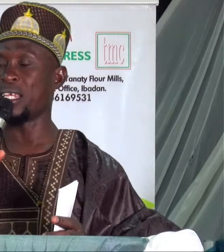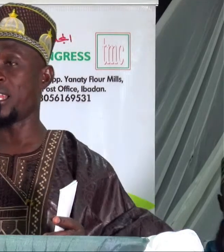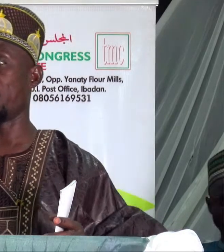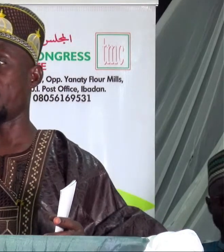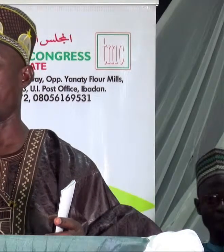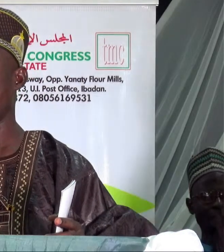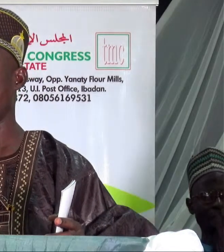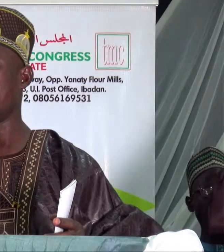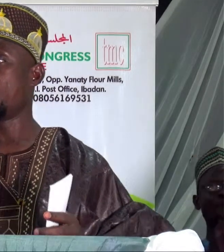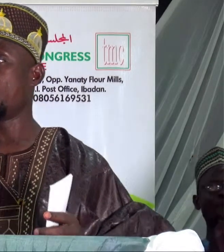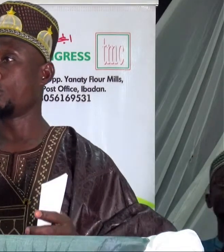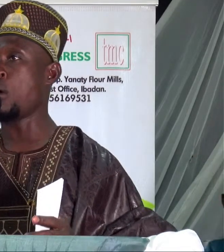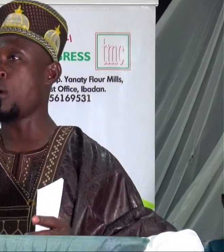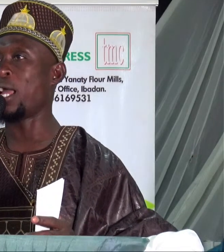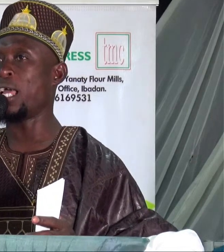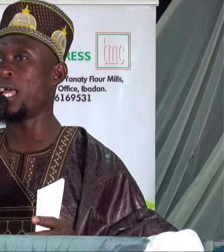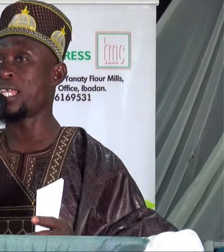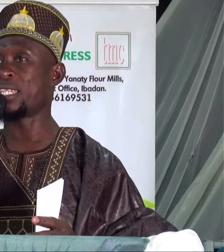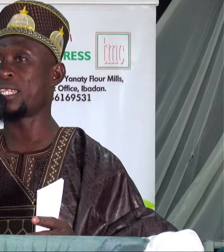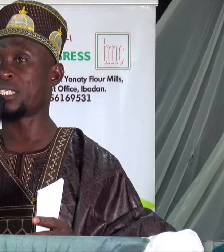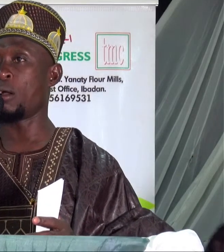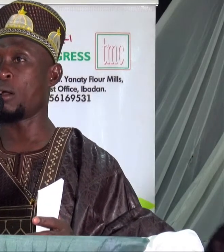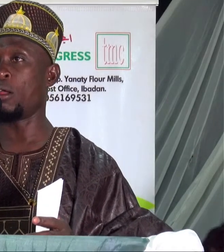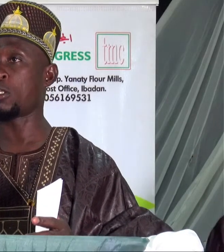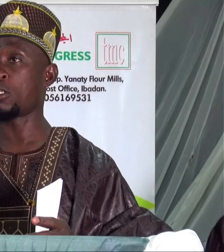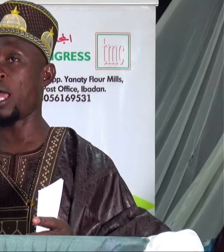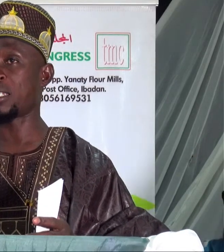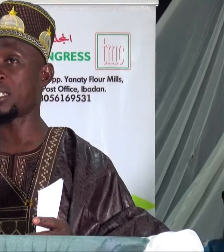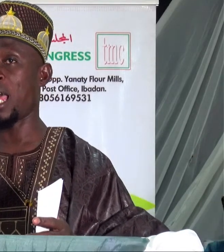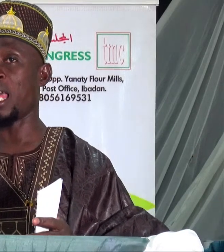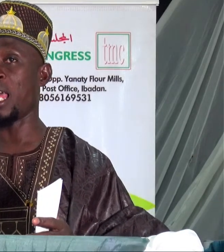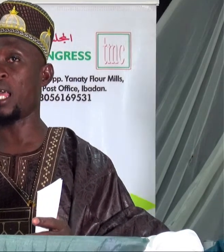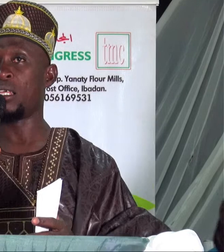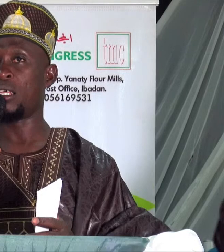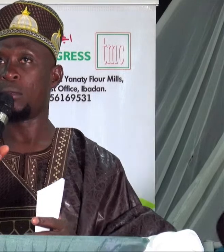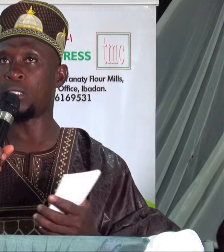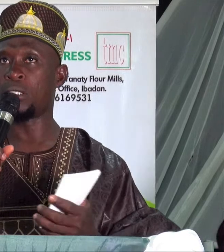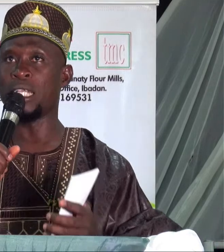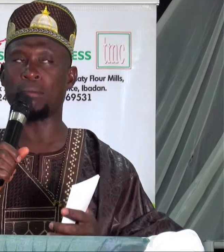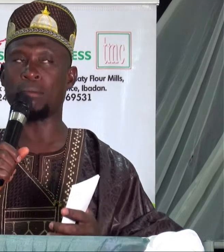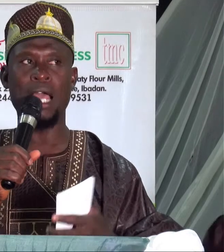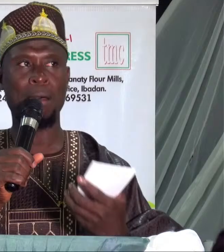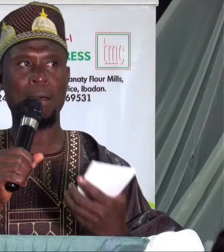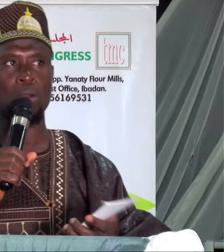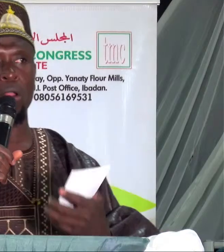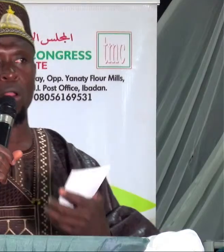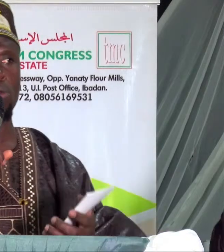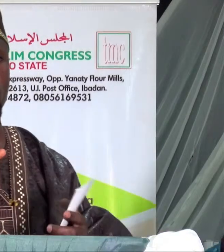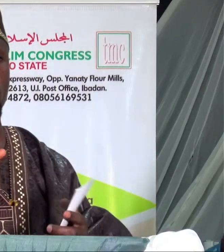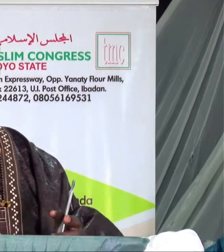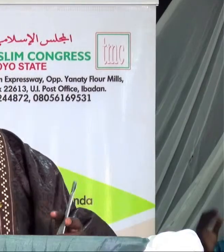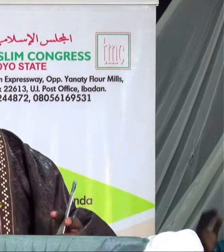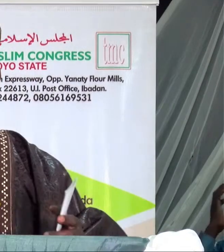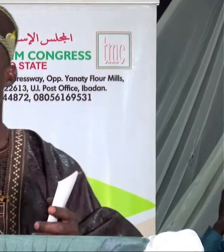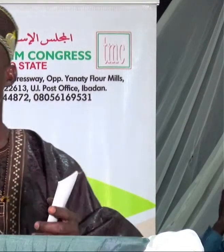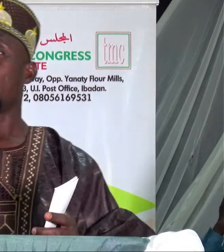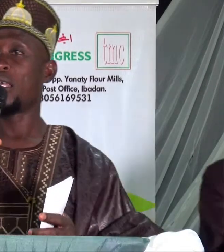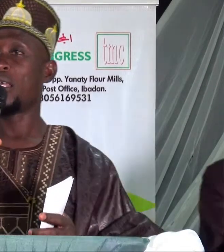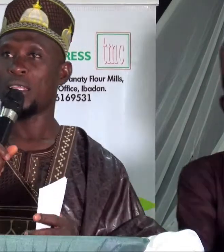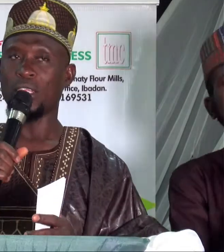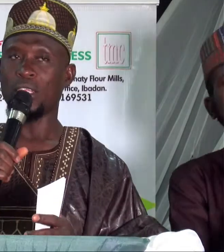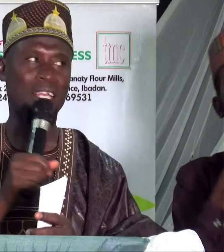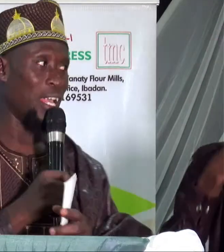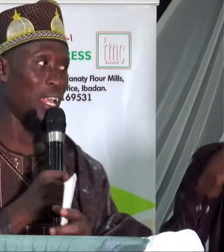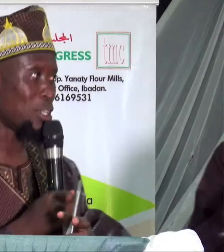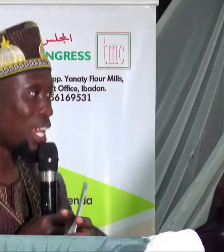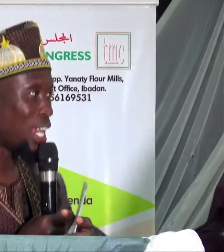سدادا gbogbo àwa náà ti àtẹ́tí gbọ́ ọlọ́run sọ alẹ́ sàn dáadáa bó tiẹ̀ jẹ́ pé àbá sọ pé ọlọ́run tóbi